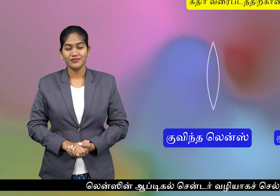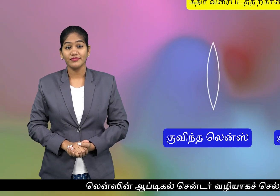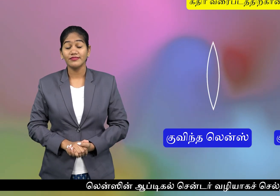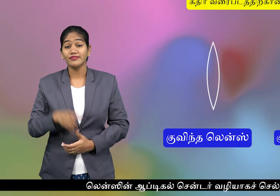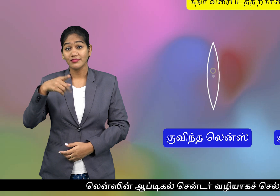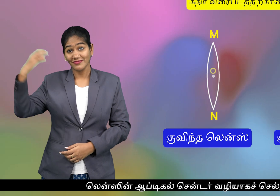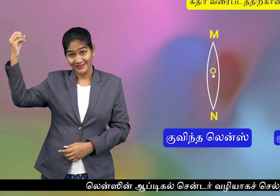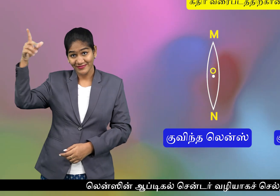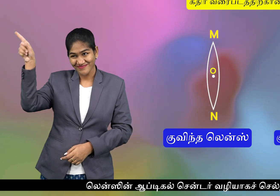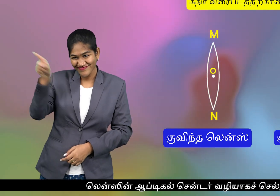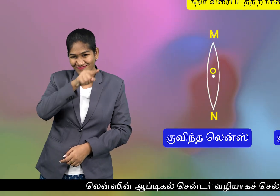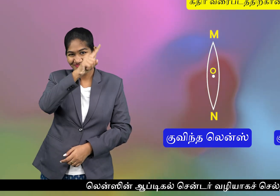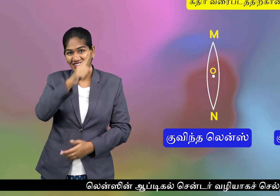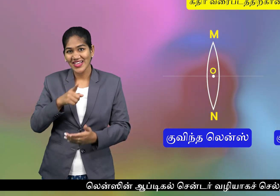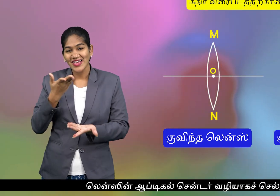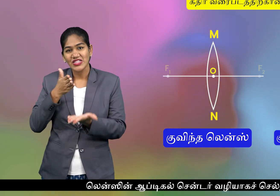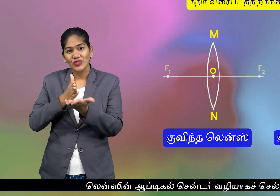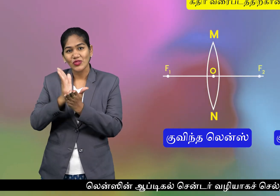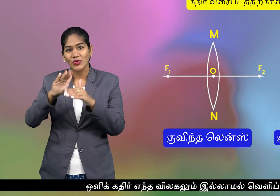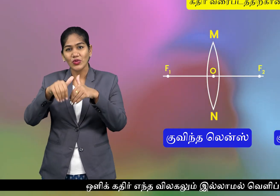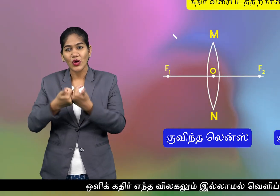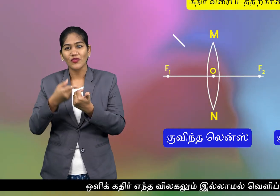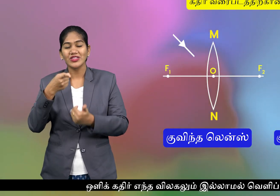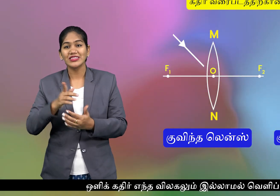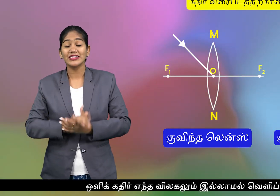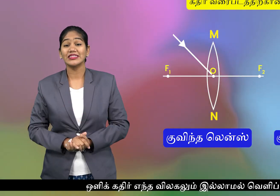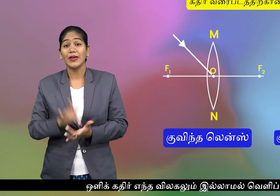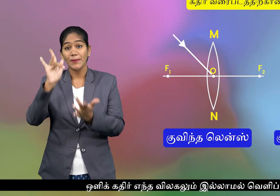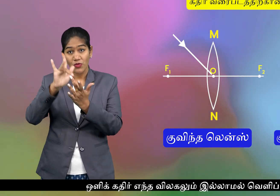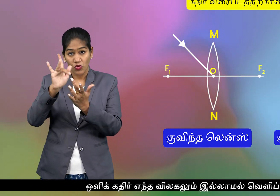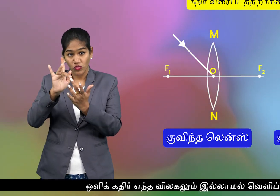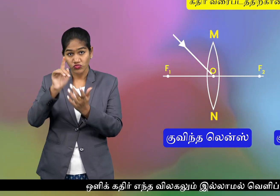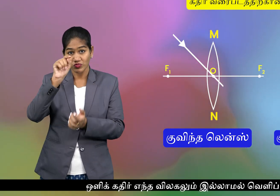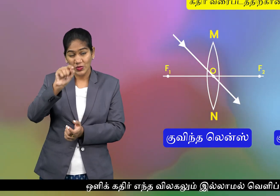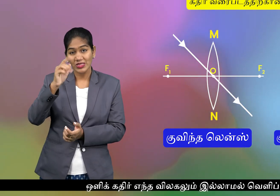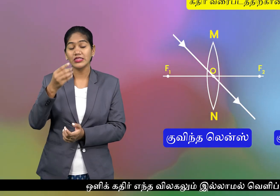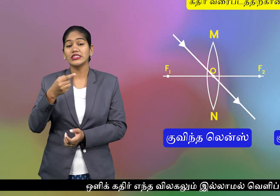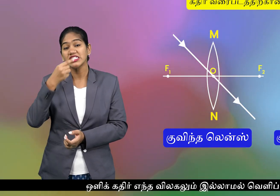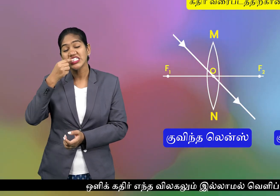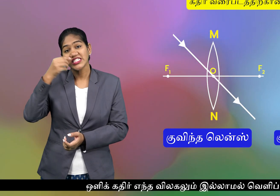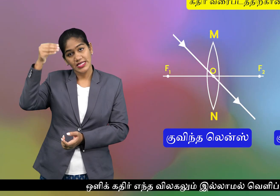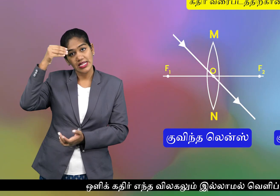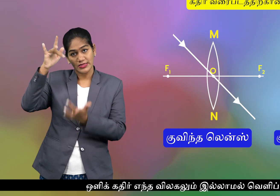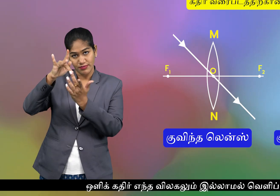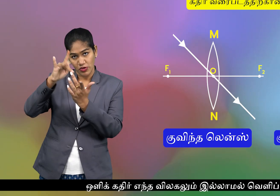வில்லையின் ஒளியியல் மையம் வழியாக செல்லும் ஒளிக்கதிர் எந்த விலகலும் இல்லாமல் வெளிப்படும்.